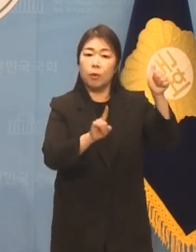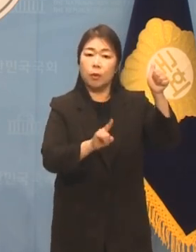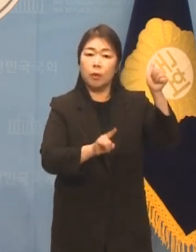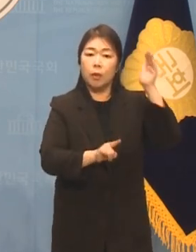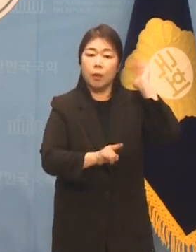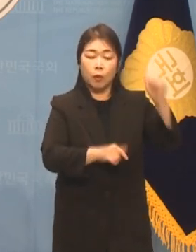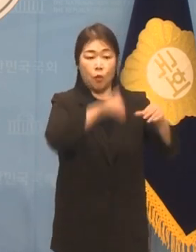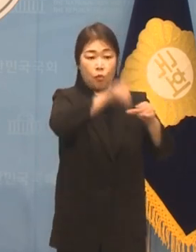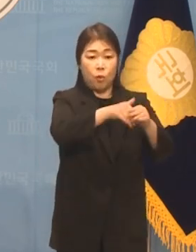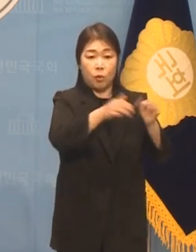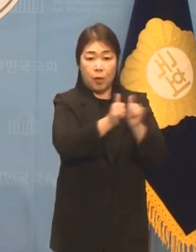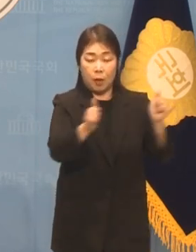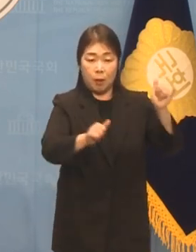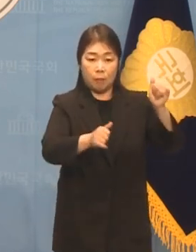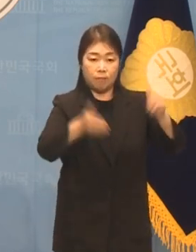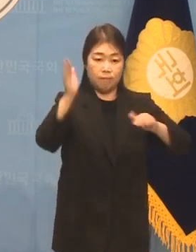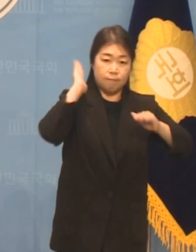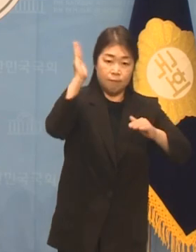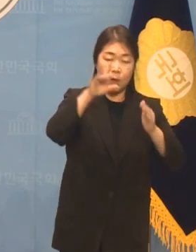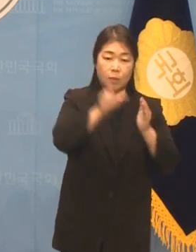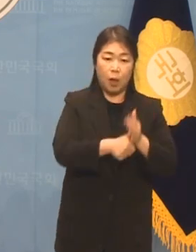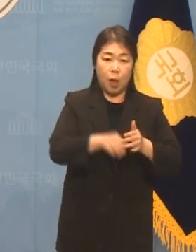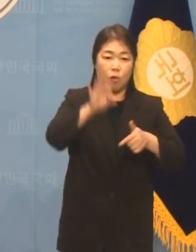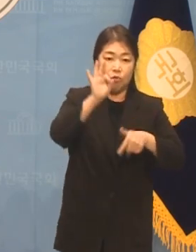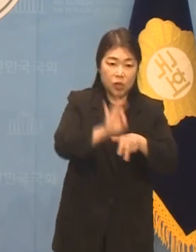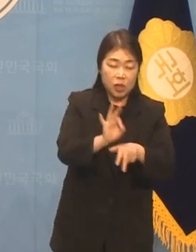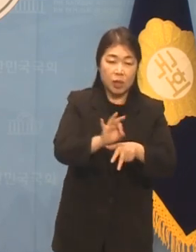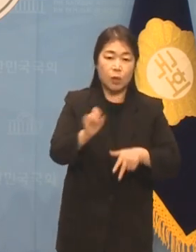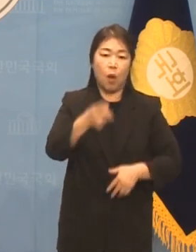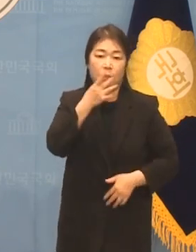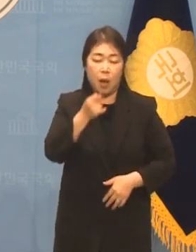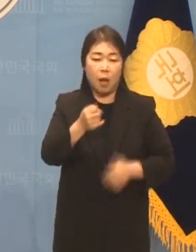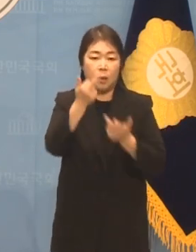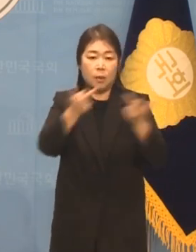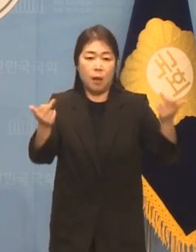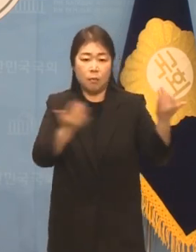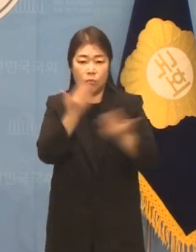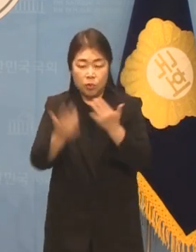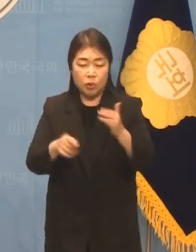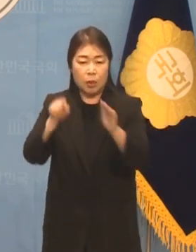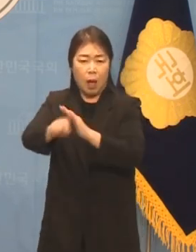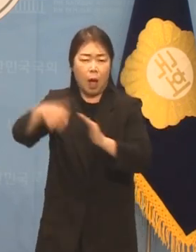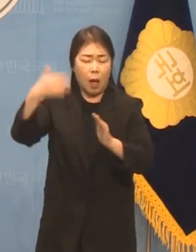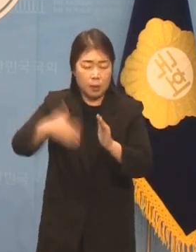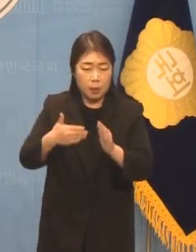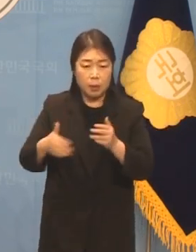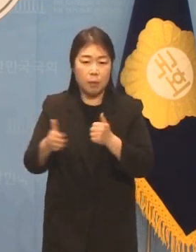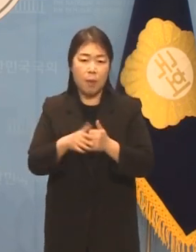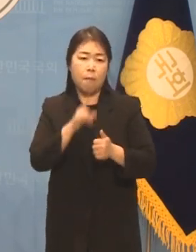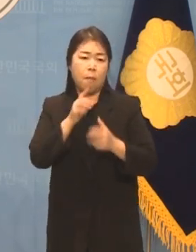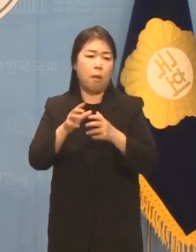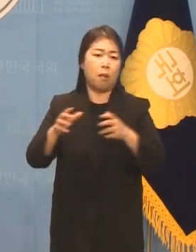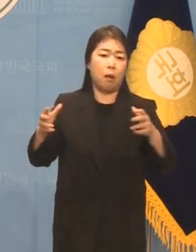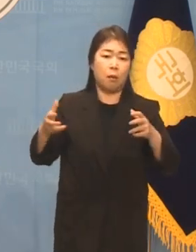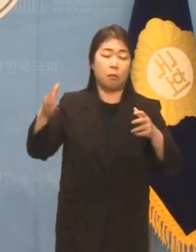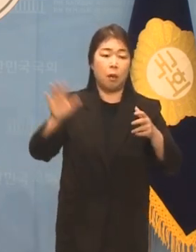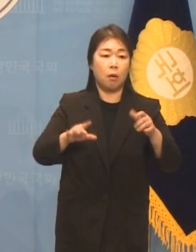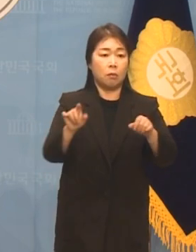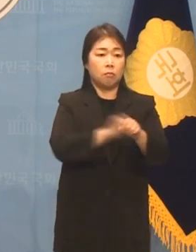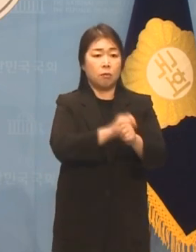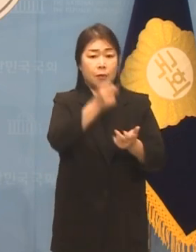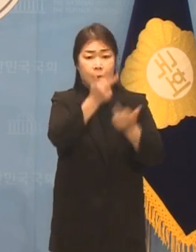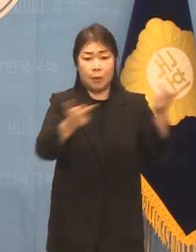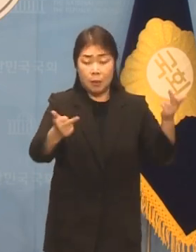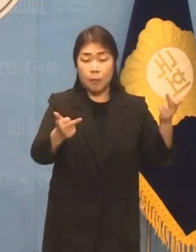현장과 당선 이후 밀양 산불 현장을 찾지 않아서 무리를 빚었는데 특수진화대의